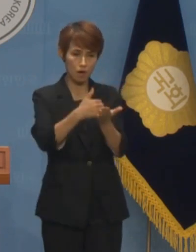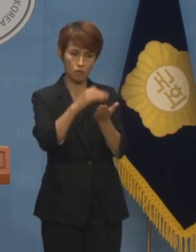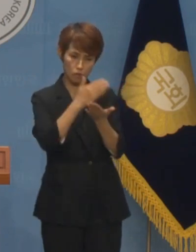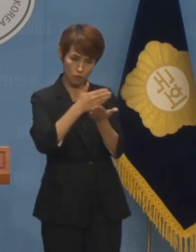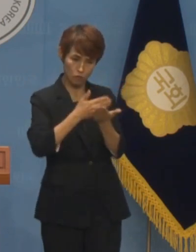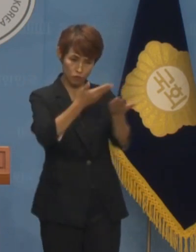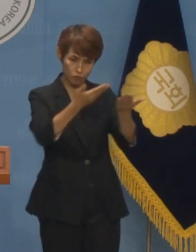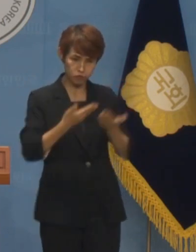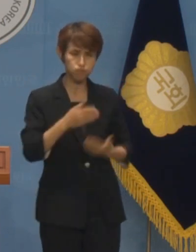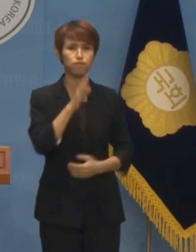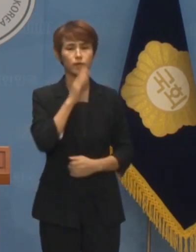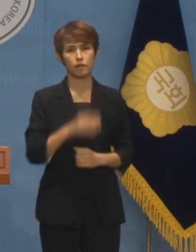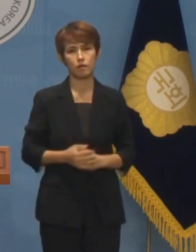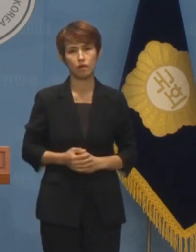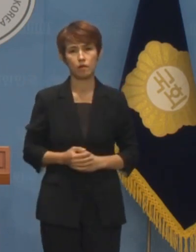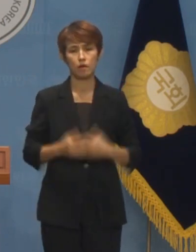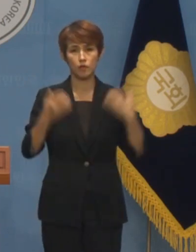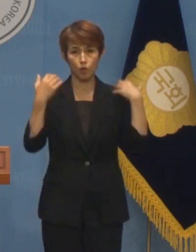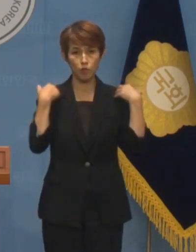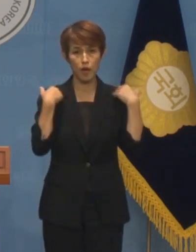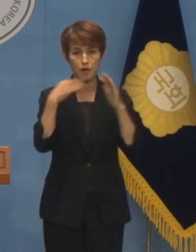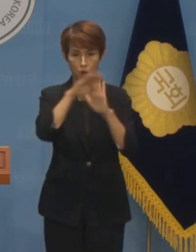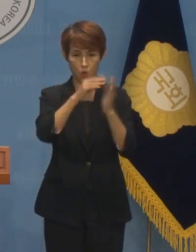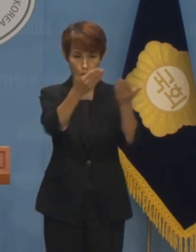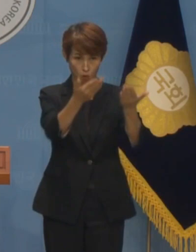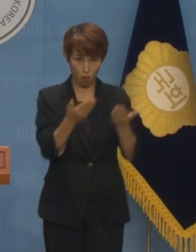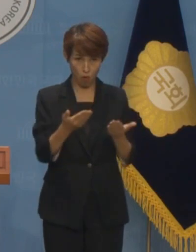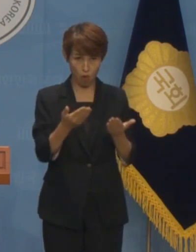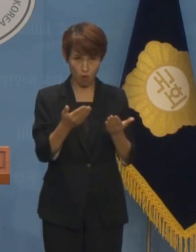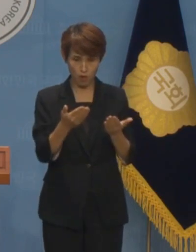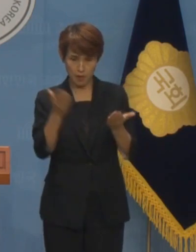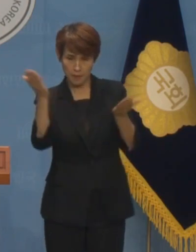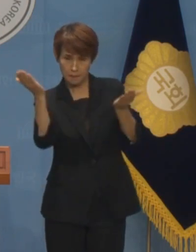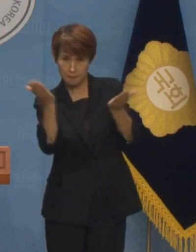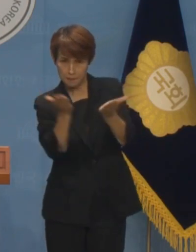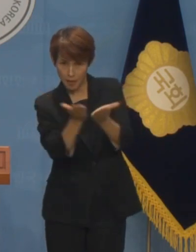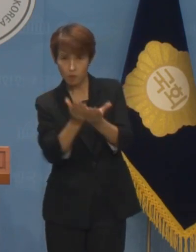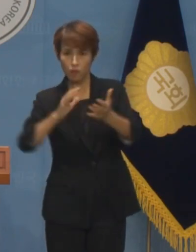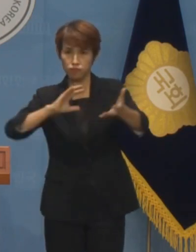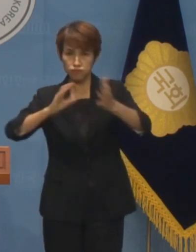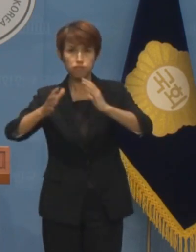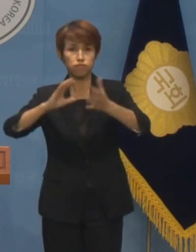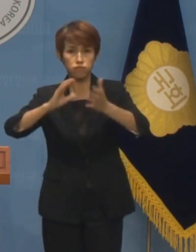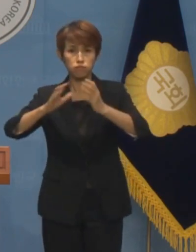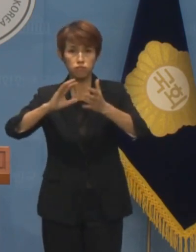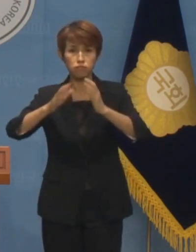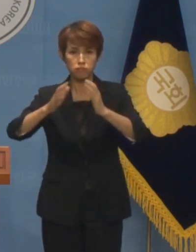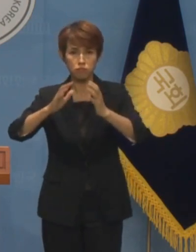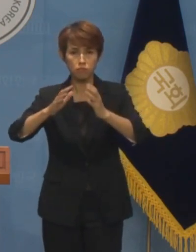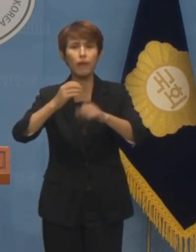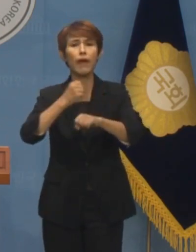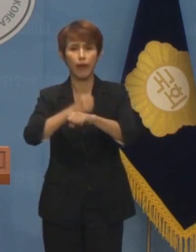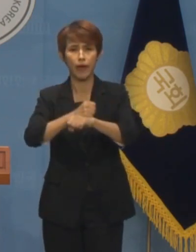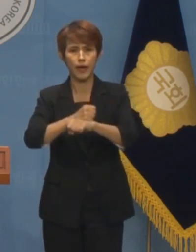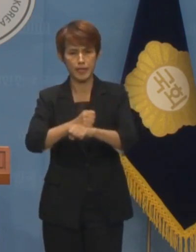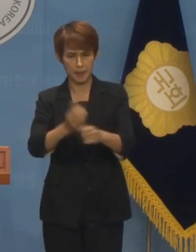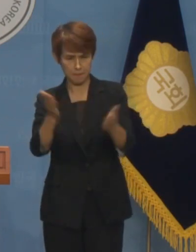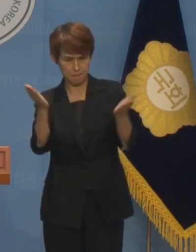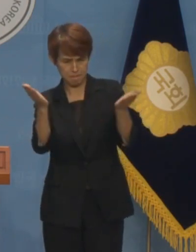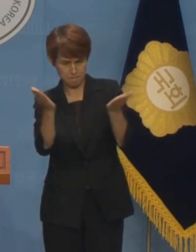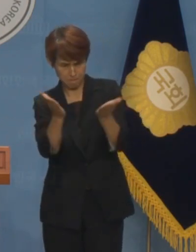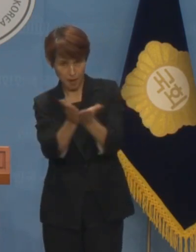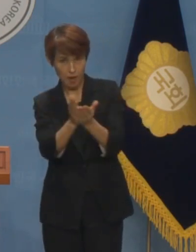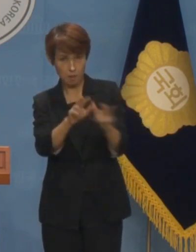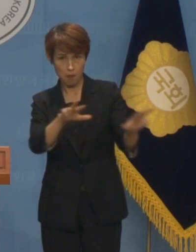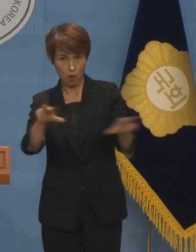순서입니다. 정부가 안을 가져온다면 그에 맞는 논의체는 그에 딱 맞는 형식으로